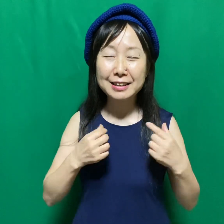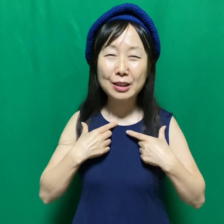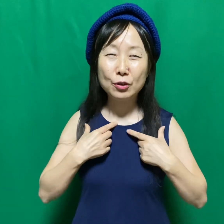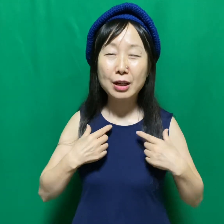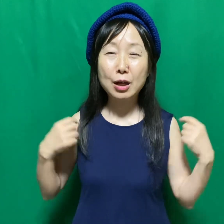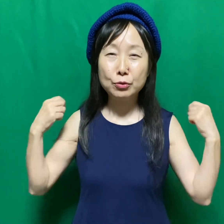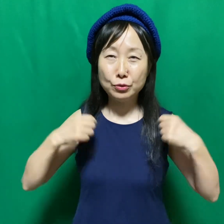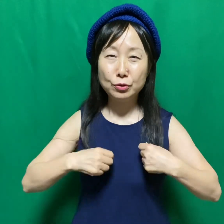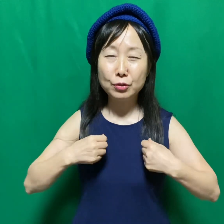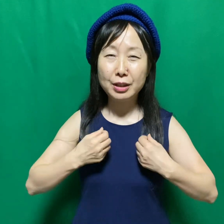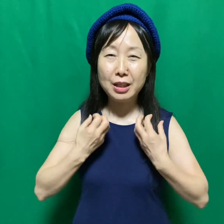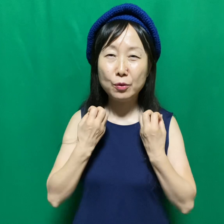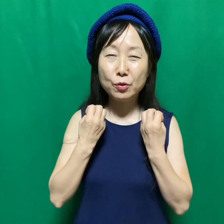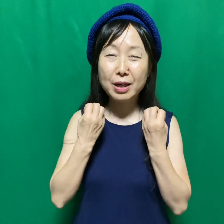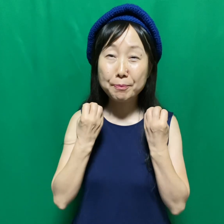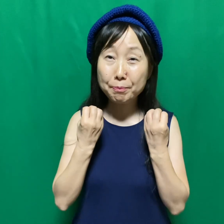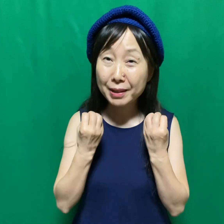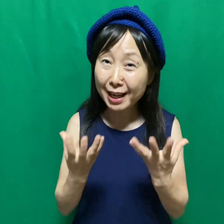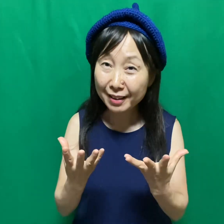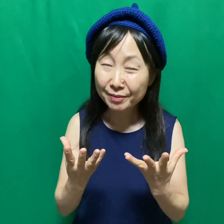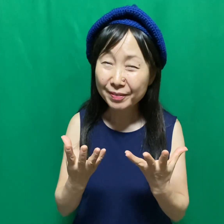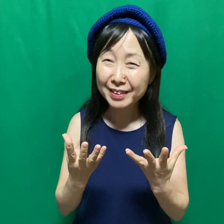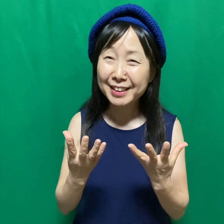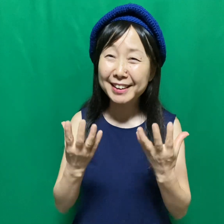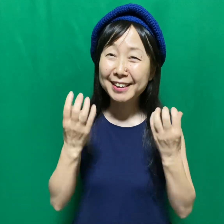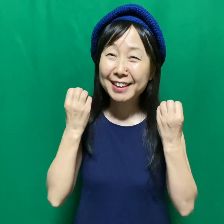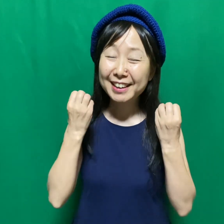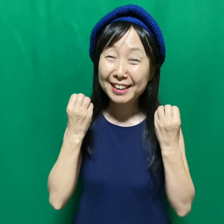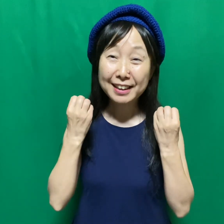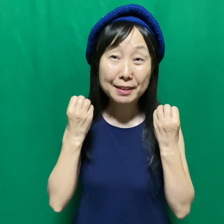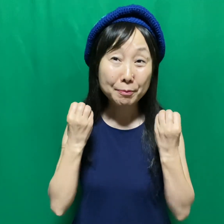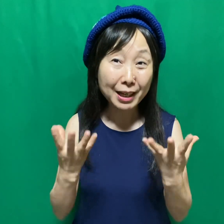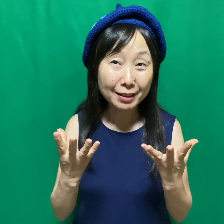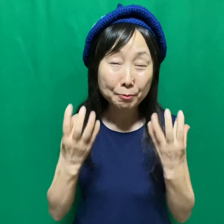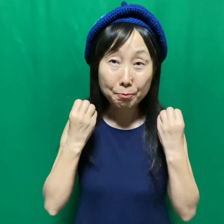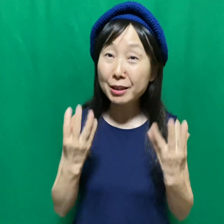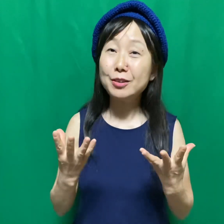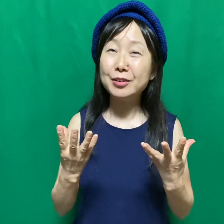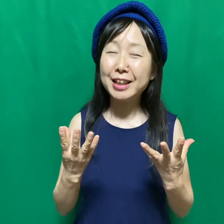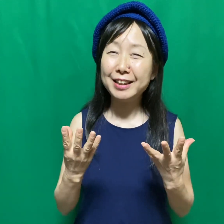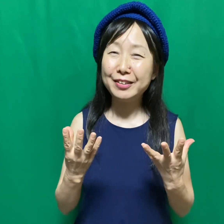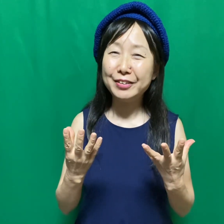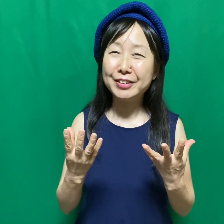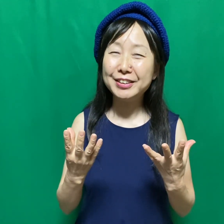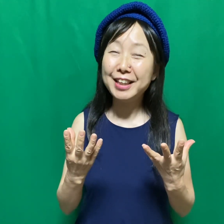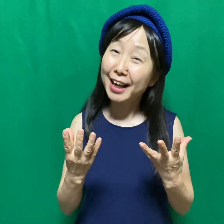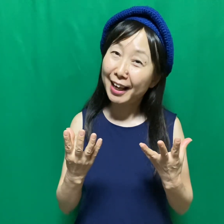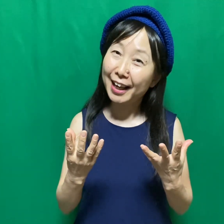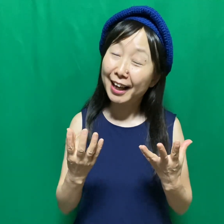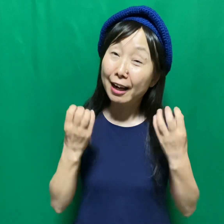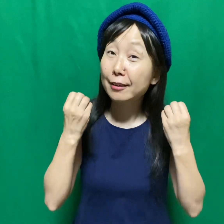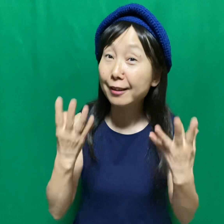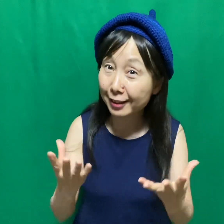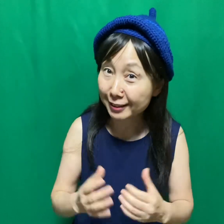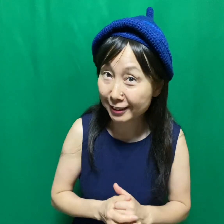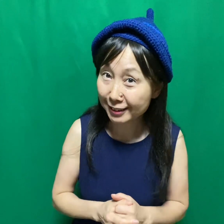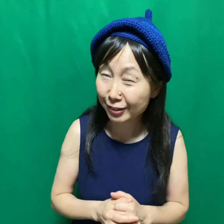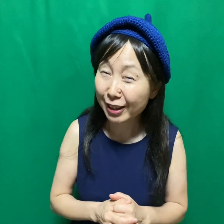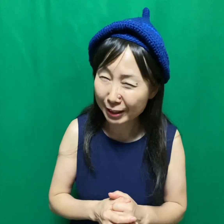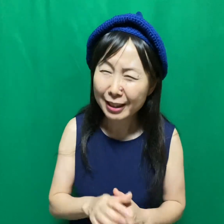とかが服を着て、ここがピカッ、ピカッ、ピッとなってる様子で、新しいとかね、い